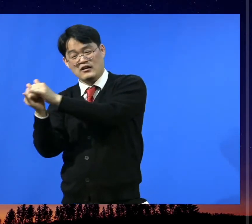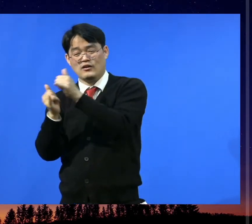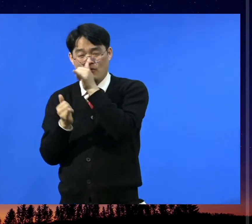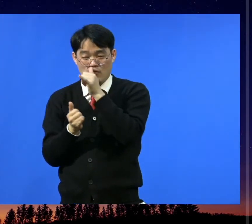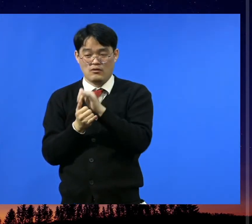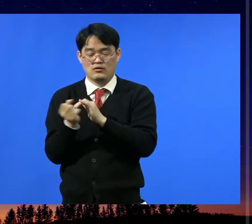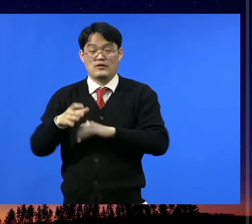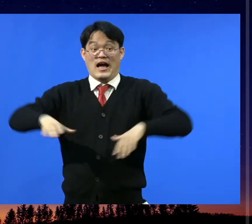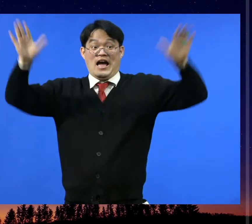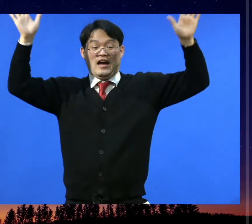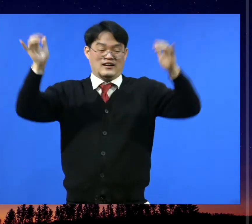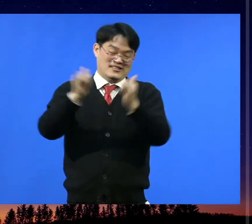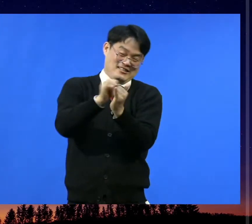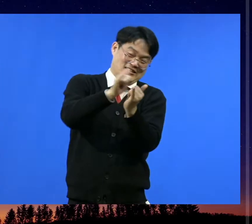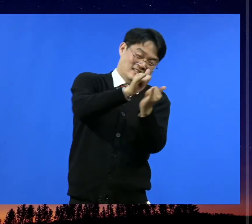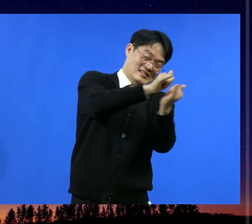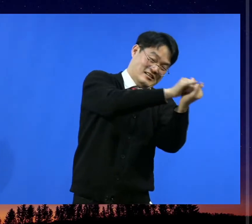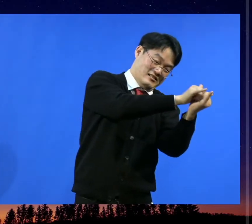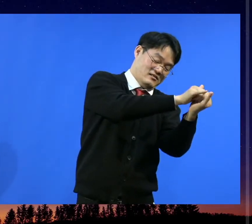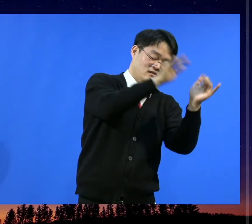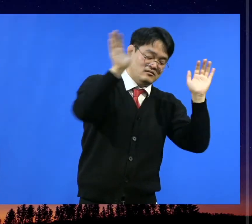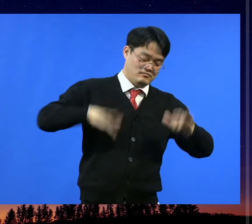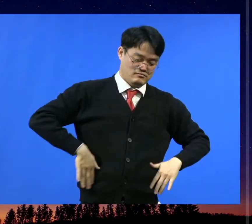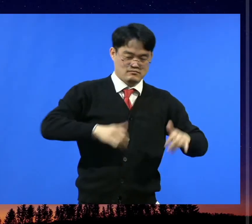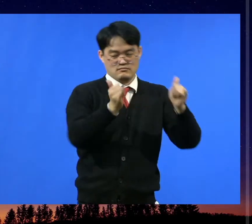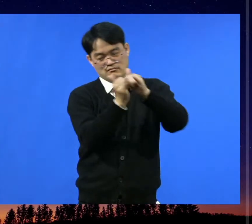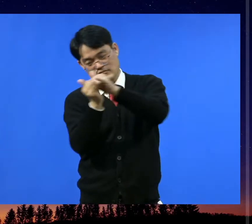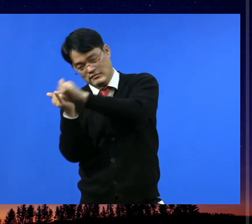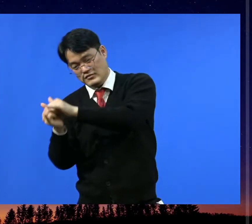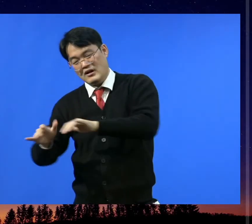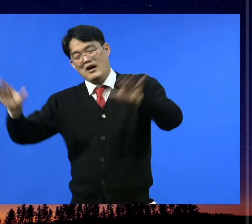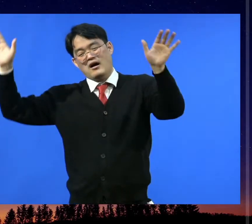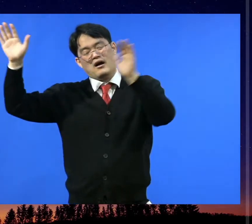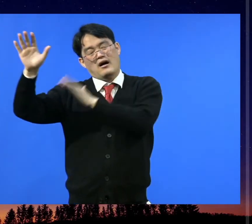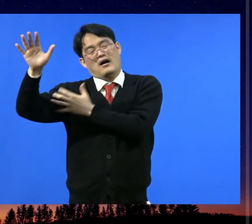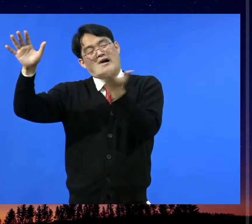또 드니까 이기고 근데 계속 들고 있으니까